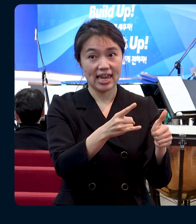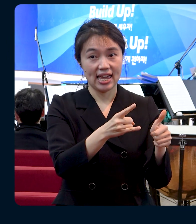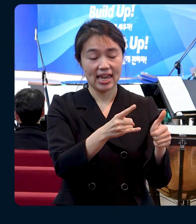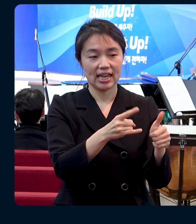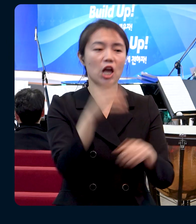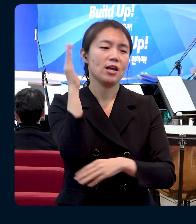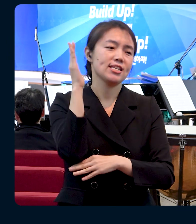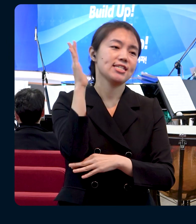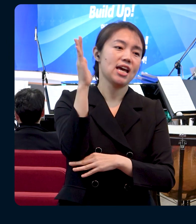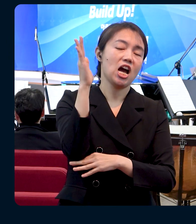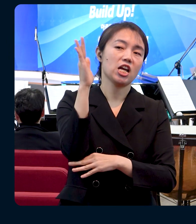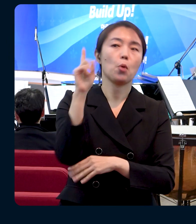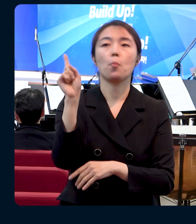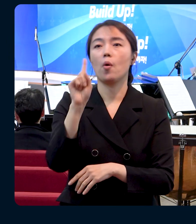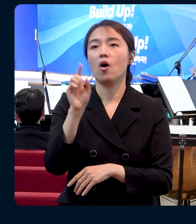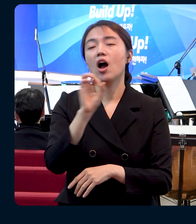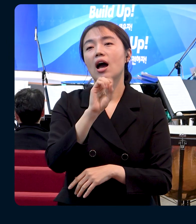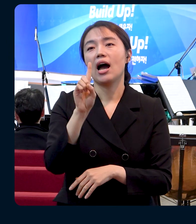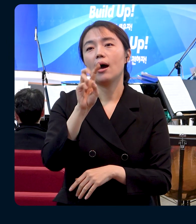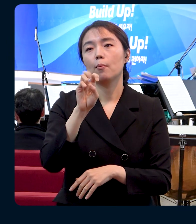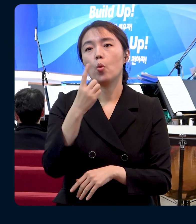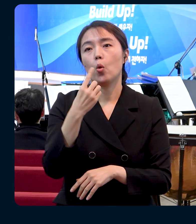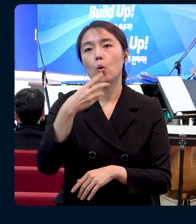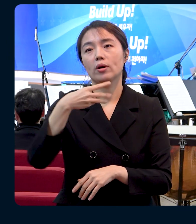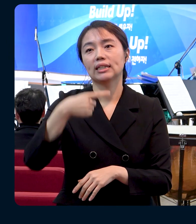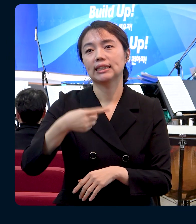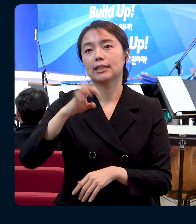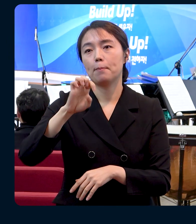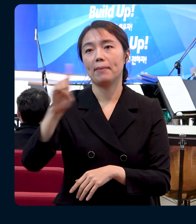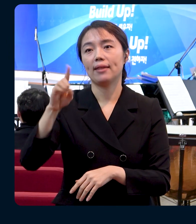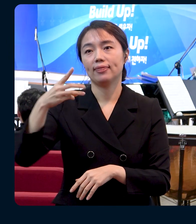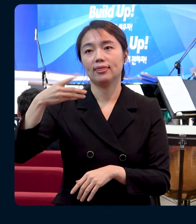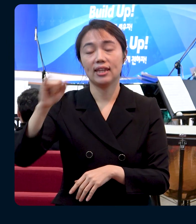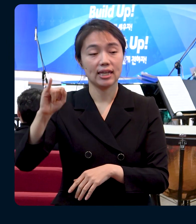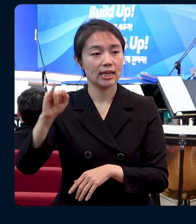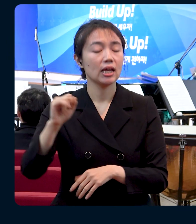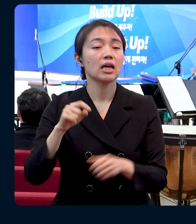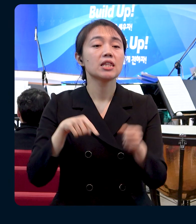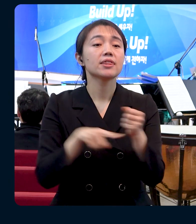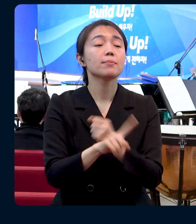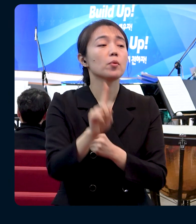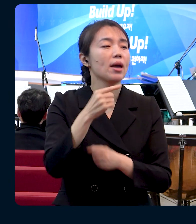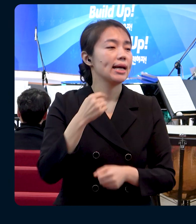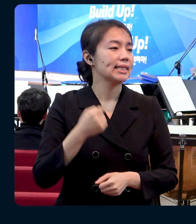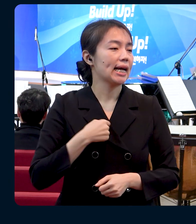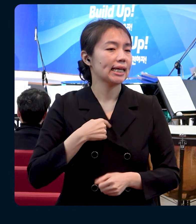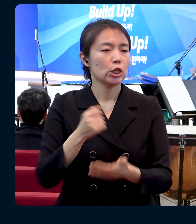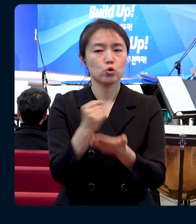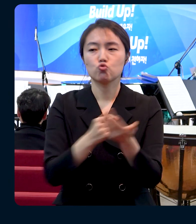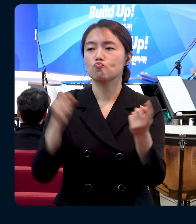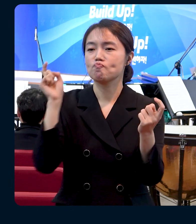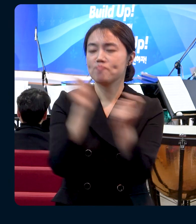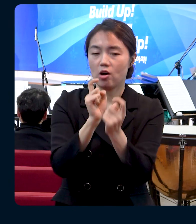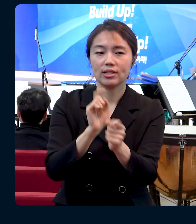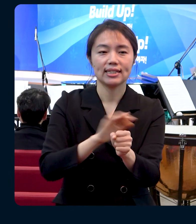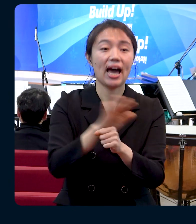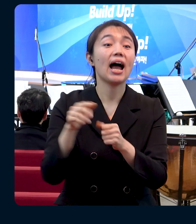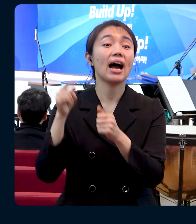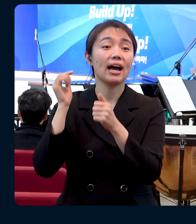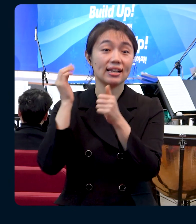강조했던 그의 철학의 핵심인 아모르 파티, 자기 운명을